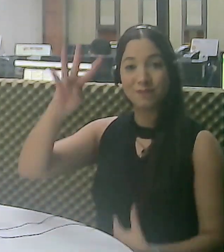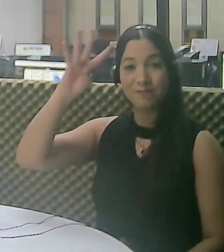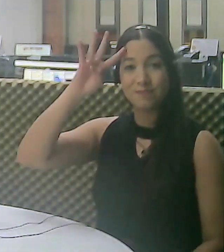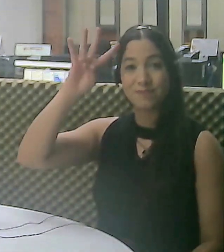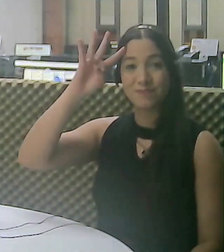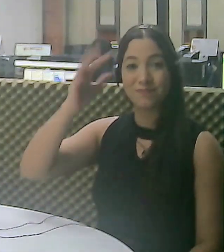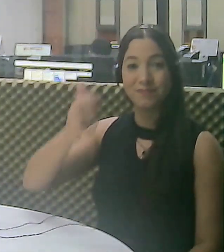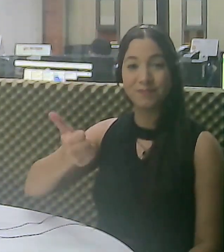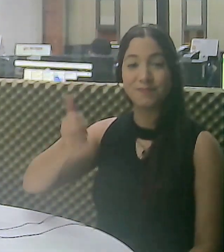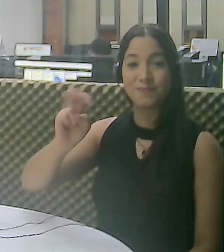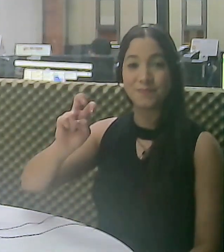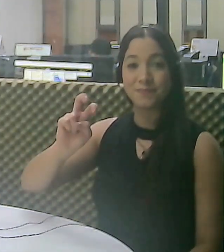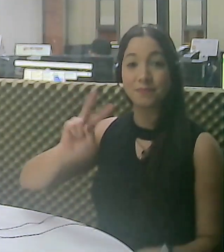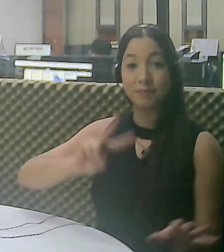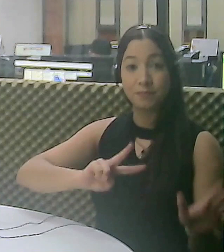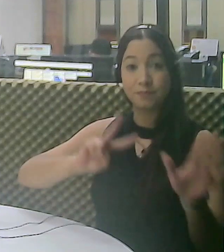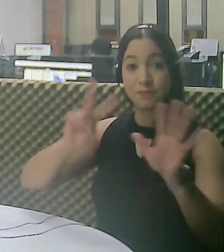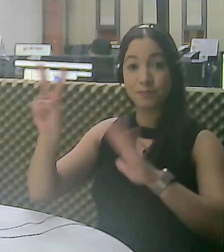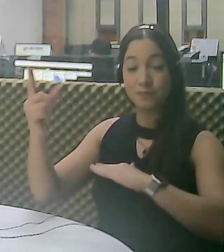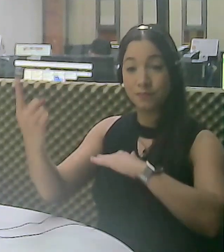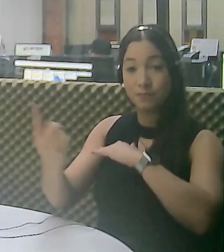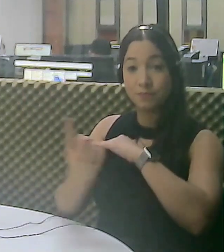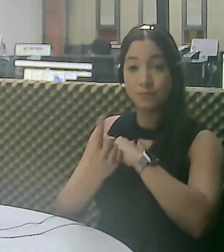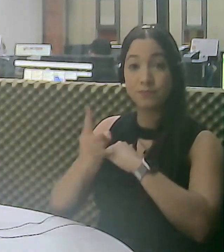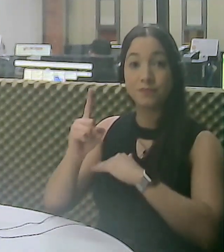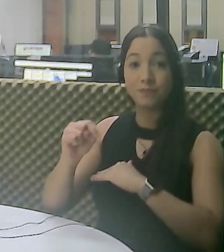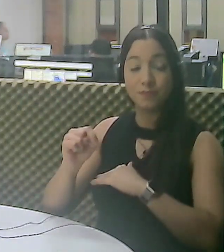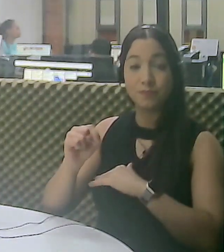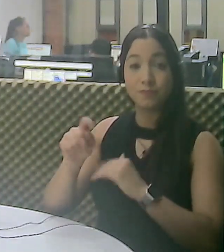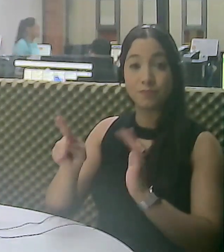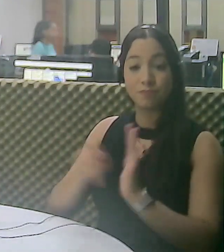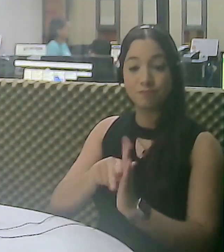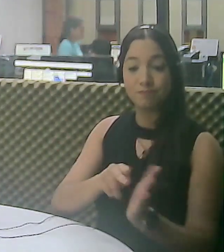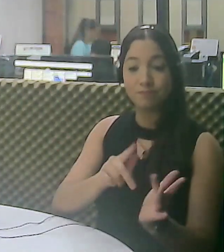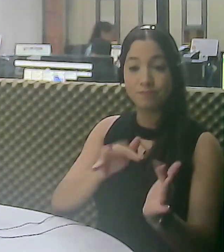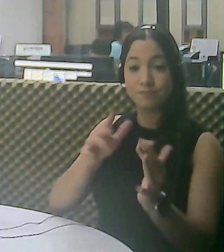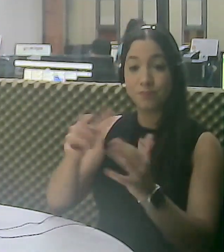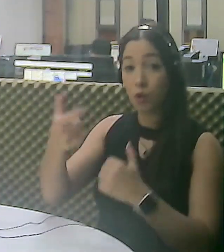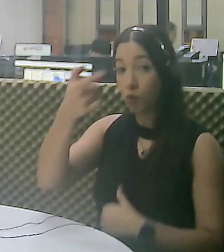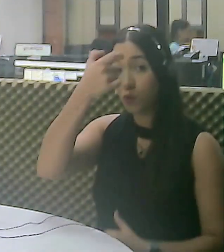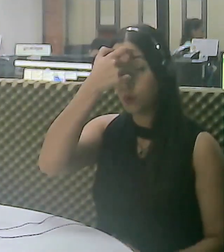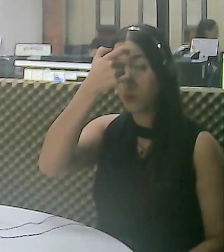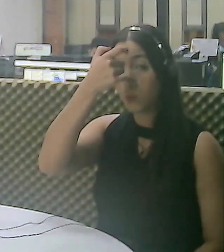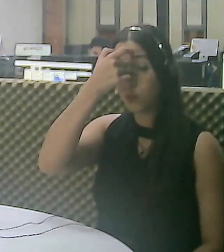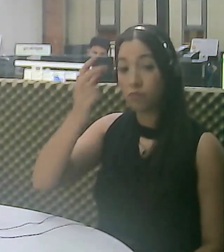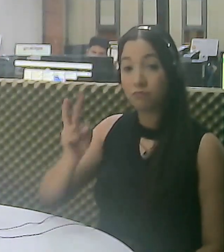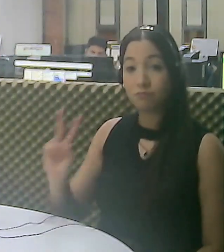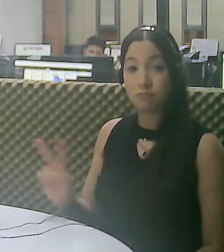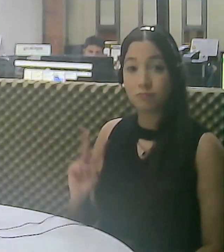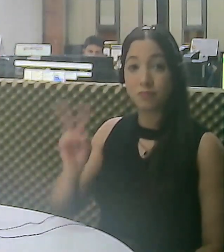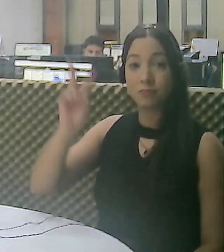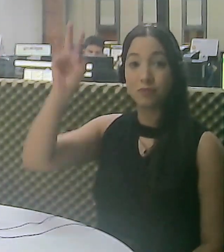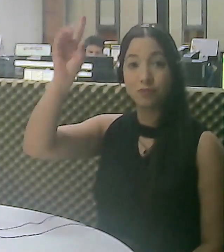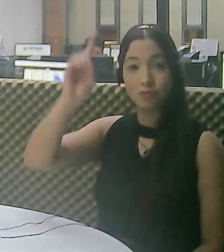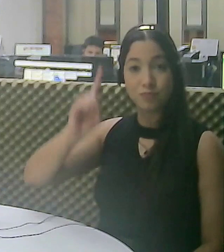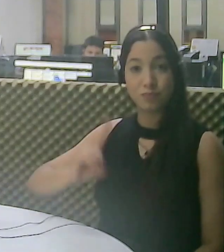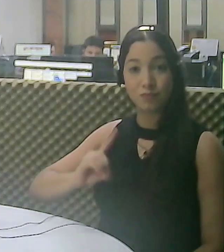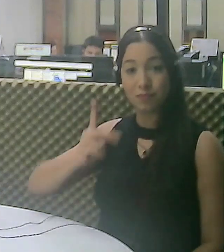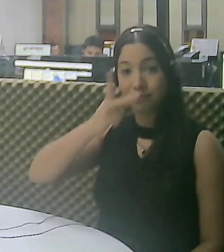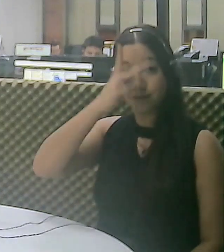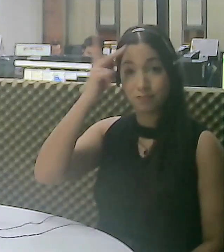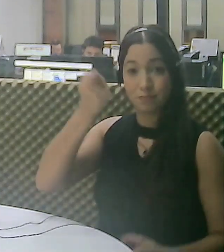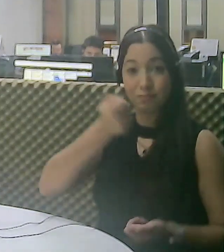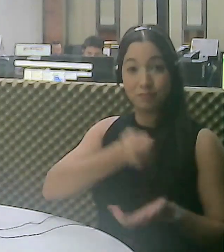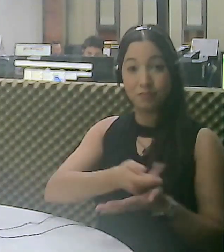dia 15. A Semana do Consumidor é um período dedicado à conscientização e valorização dos direitos dos